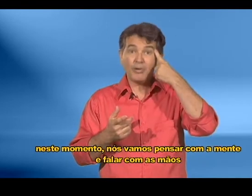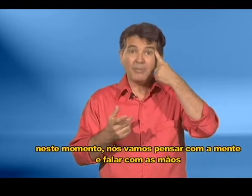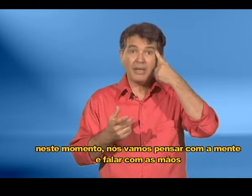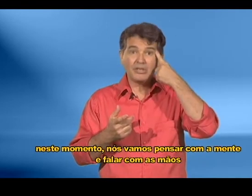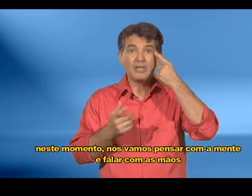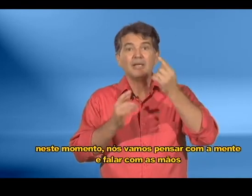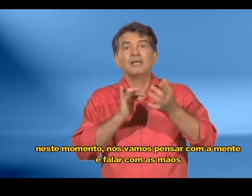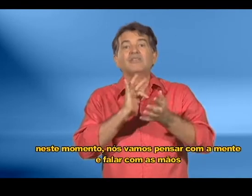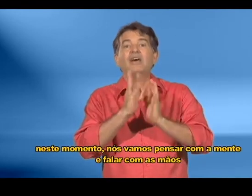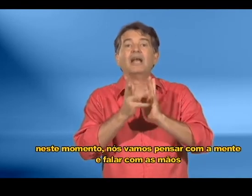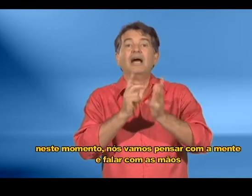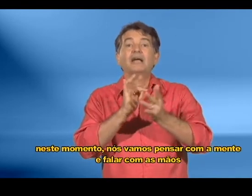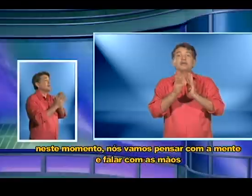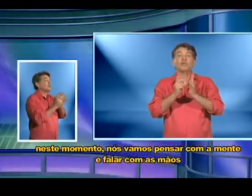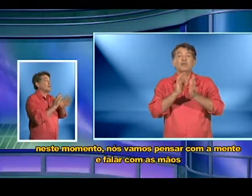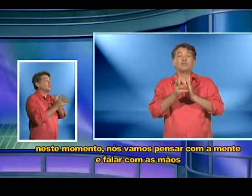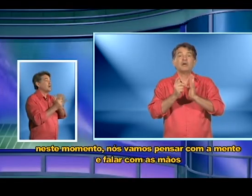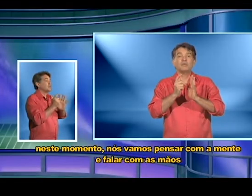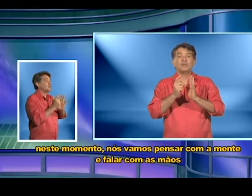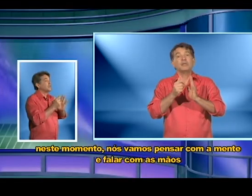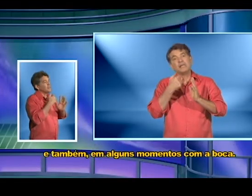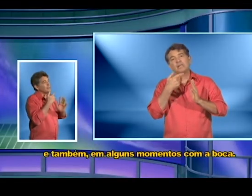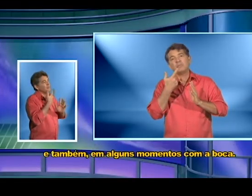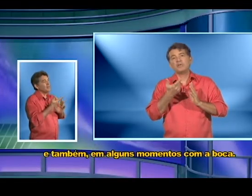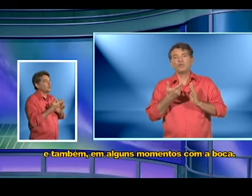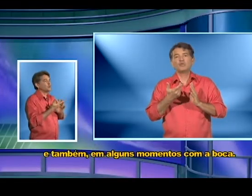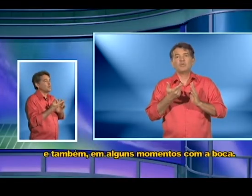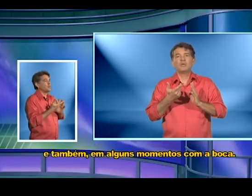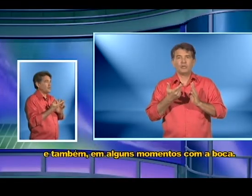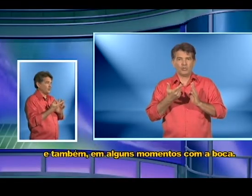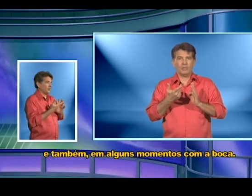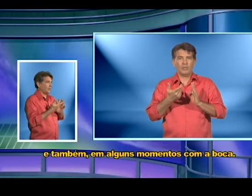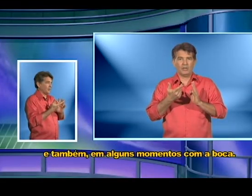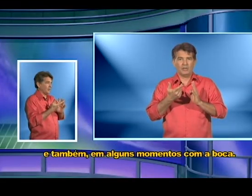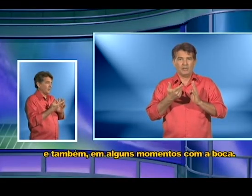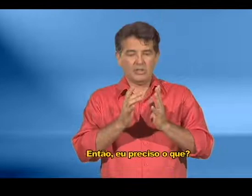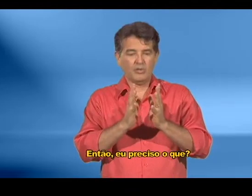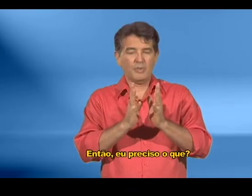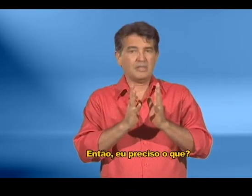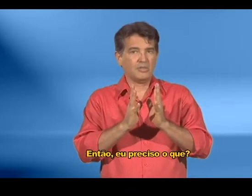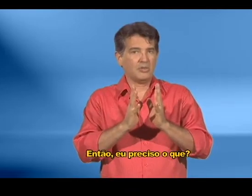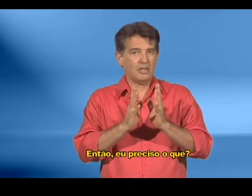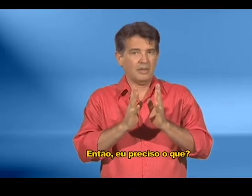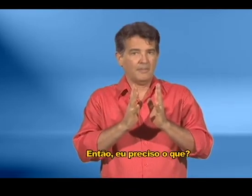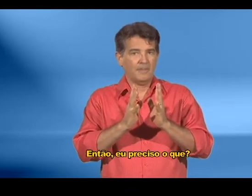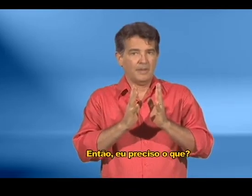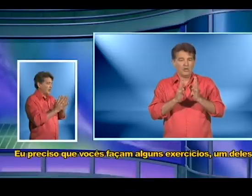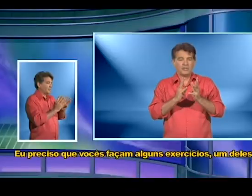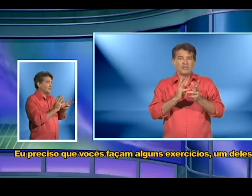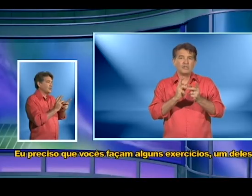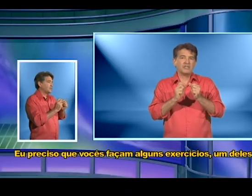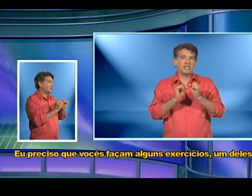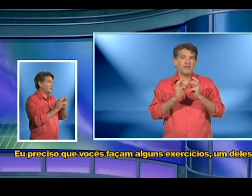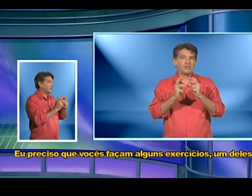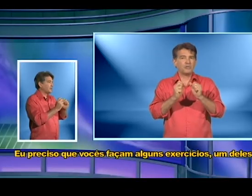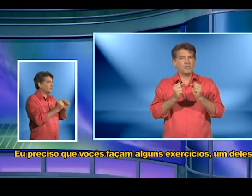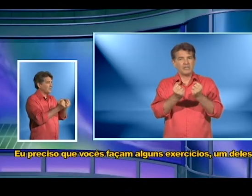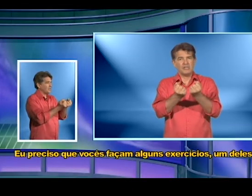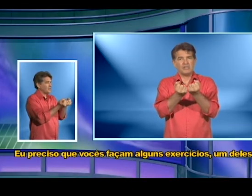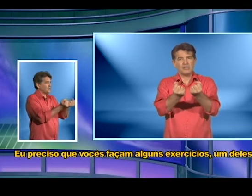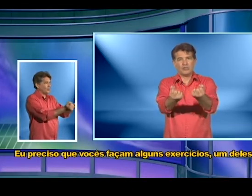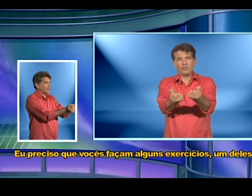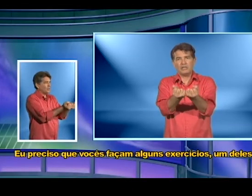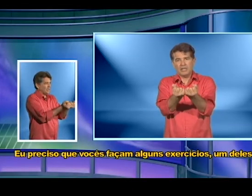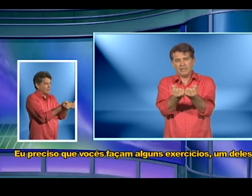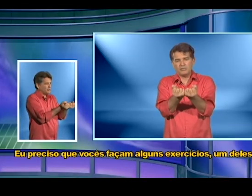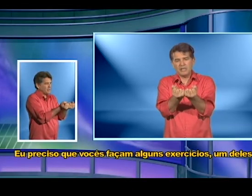pensar com a mente e falar com as mãos, e também, em alguns momentos, com a boca. Então, eu preciso o quê? Eu preciso que vocês façam algum